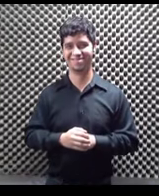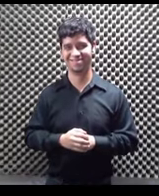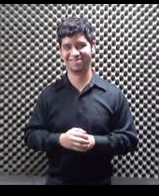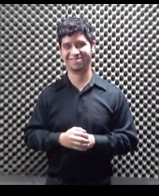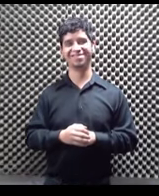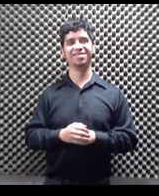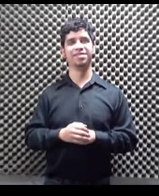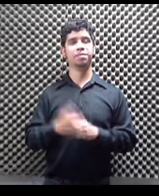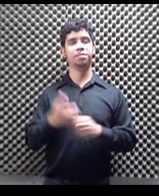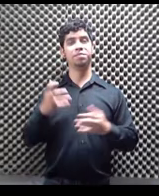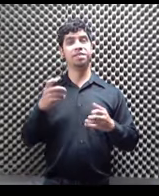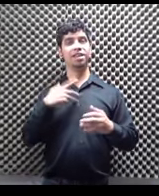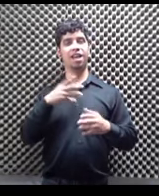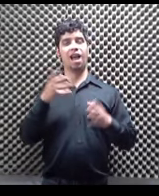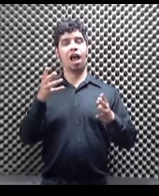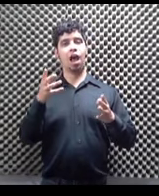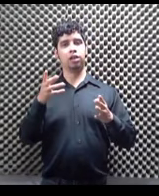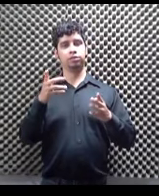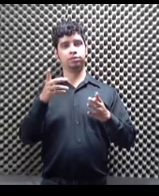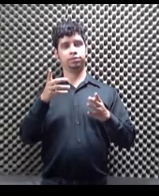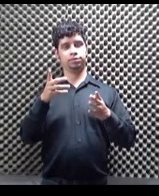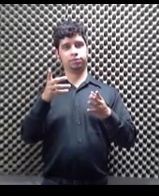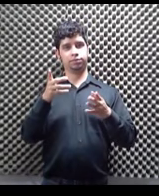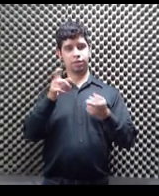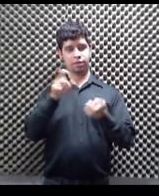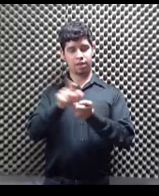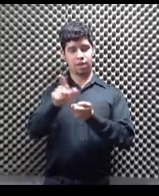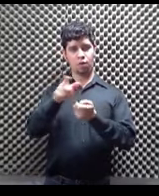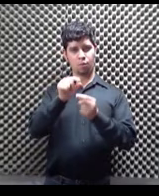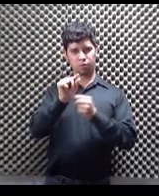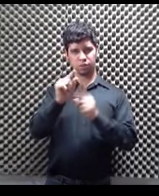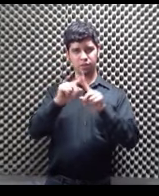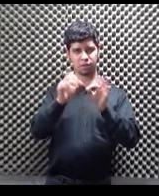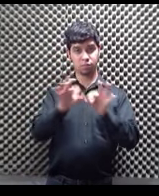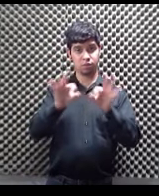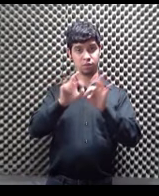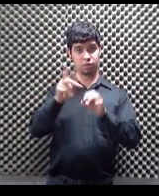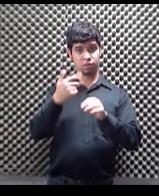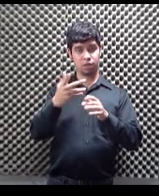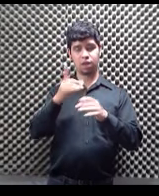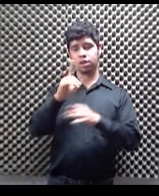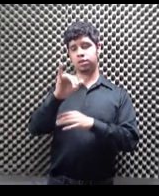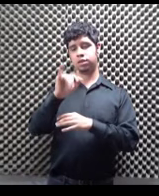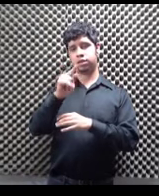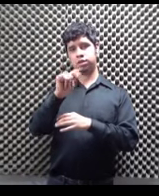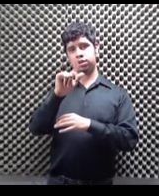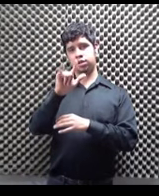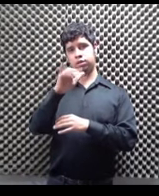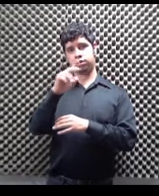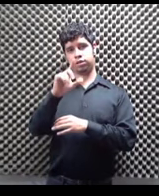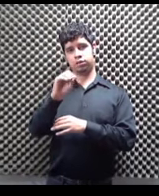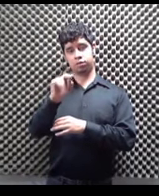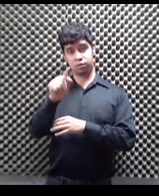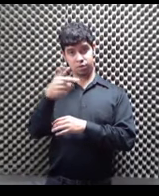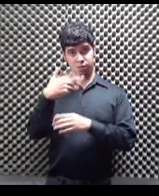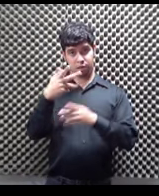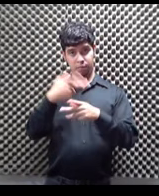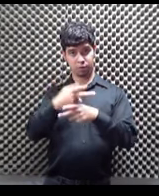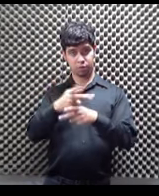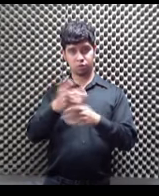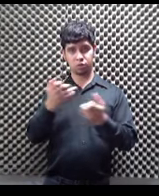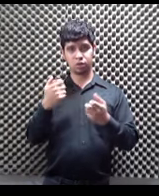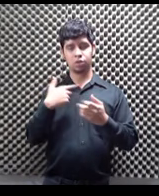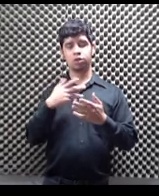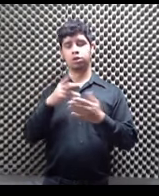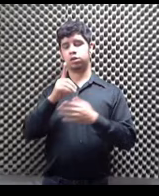quisiera que hablaras un poquito de la importancia de la digitalización de ese proyecto. Bueno, la